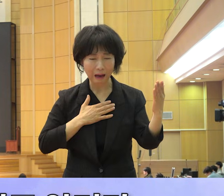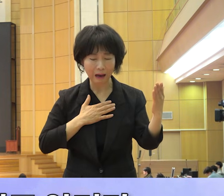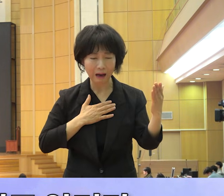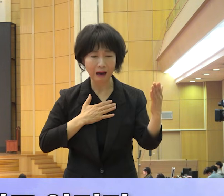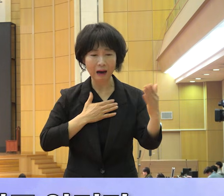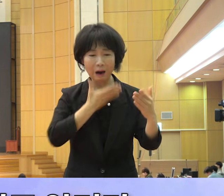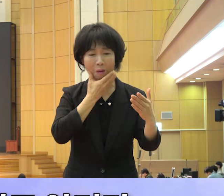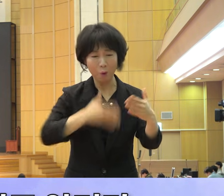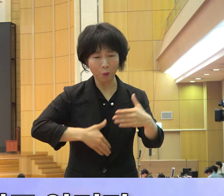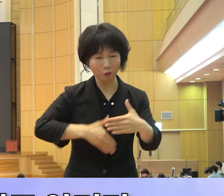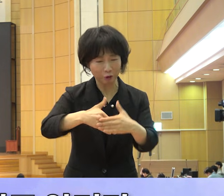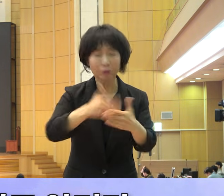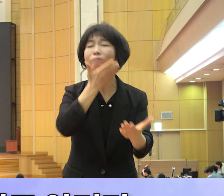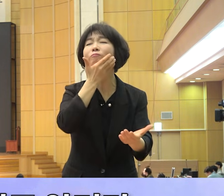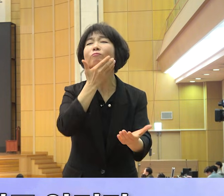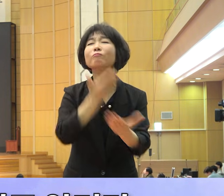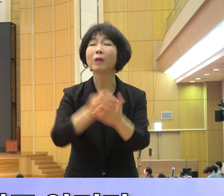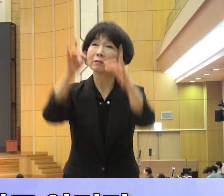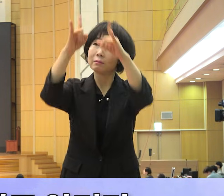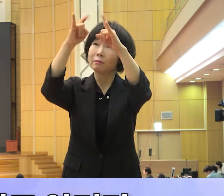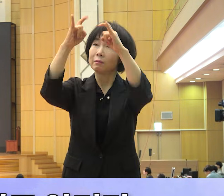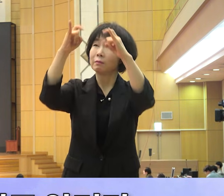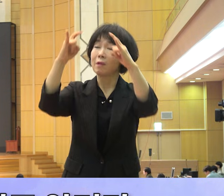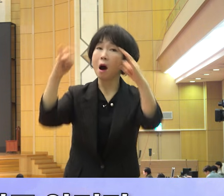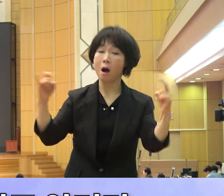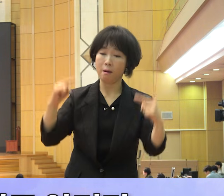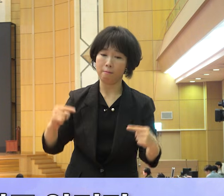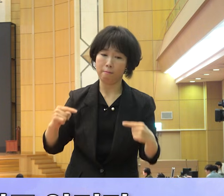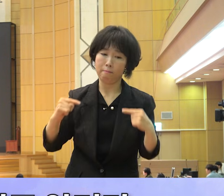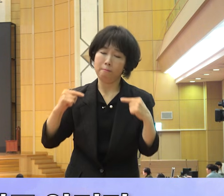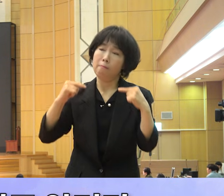나타난 몫이 귀한 성에